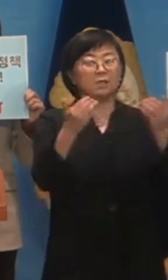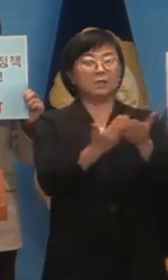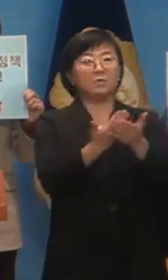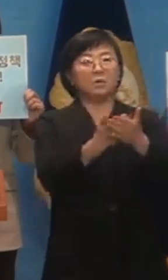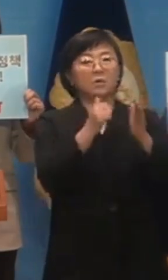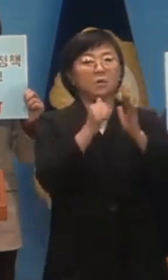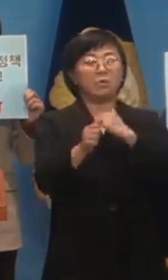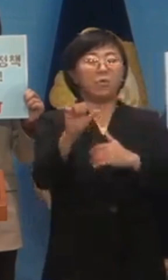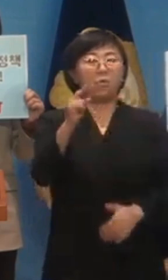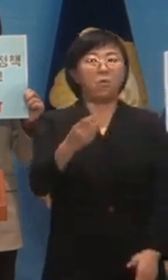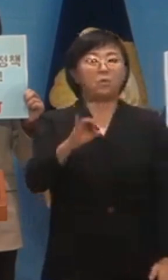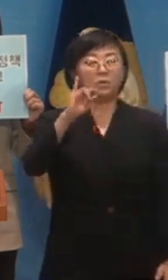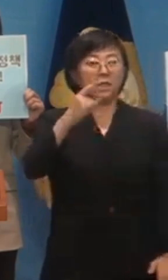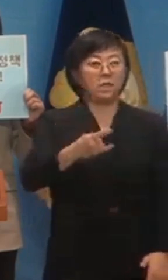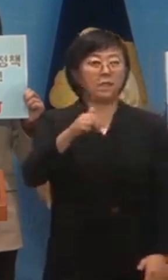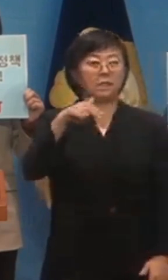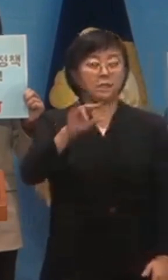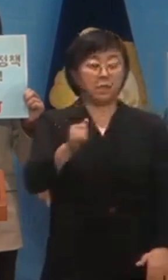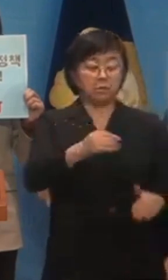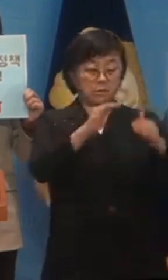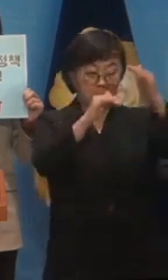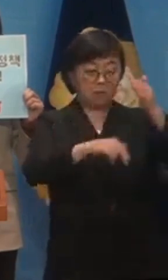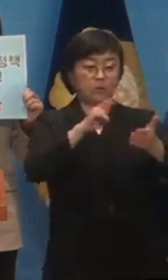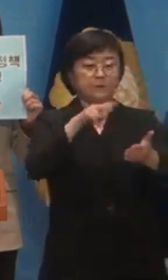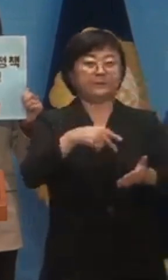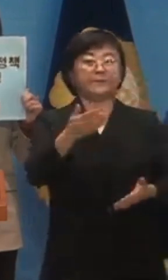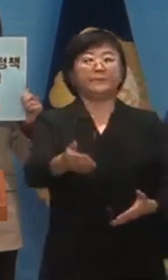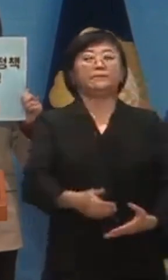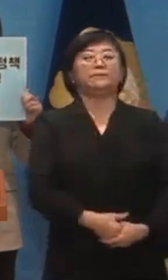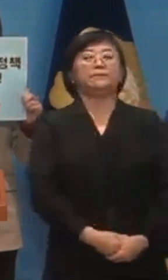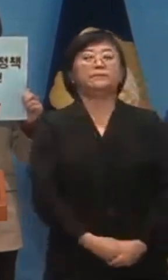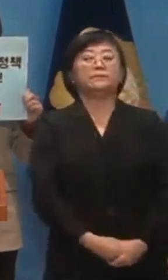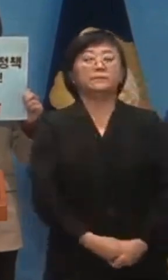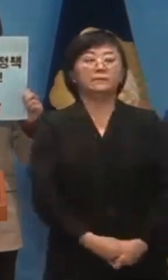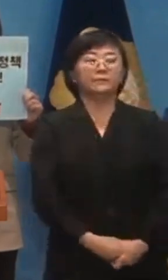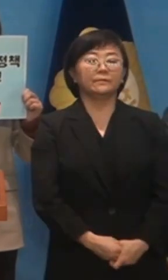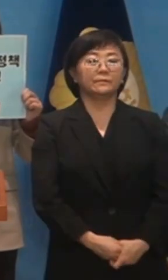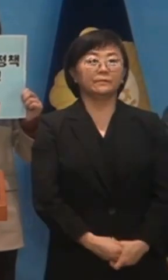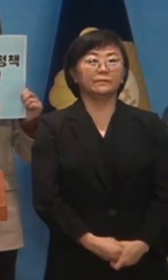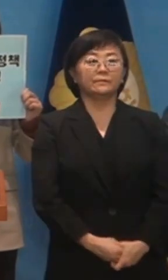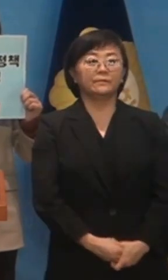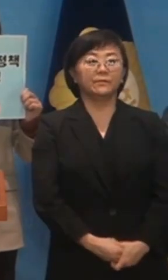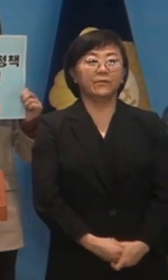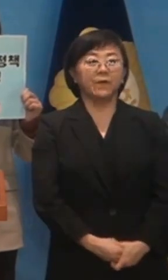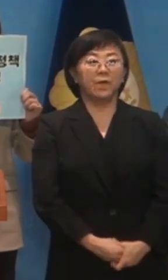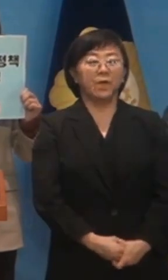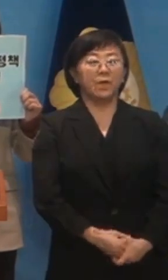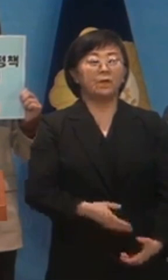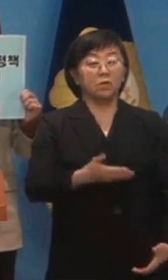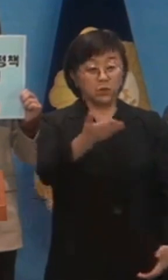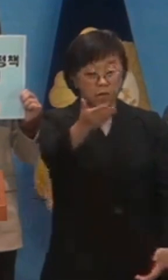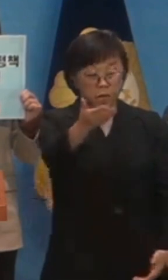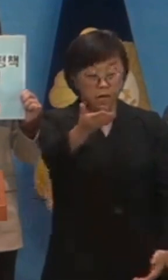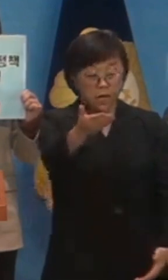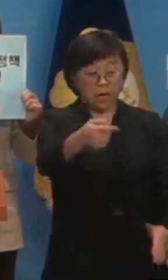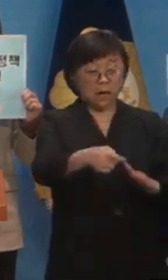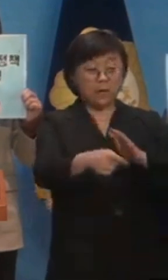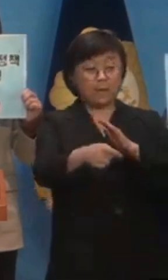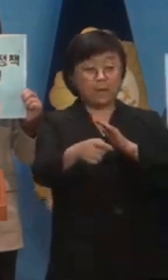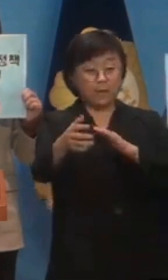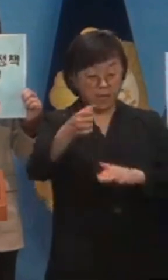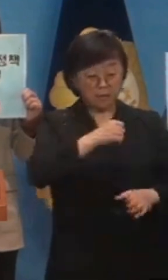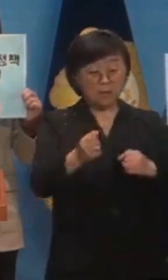청년진보당 대표 홍희진입니다. 오늘 기자회견문 낭독하도록 하겠습니다. 줬다 뺏는 청년 정책이